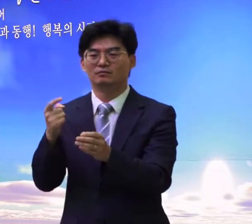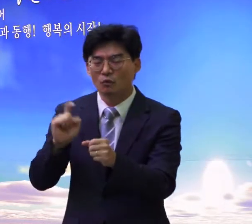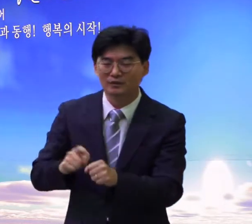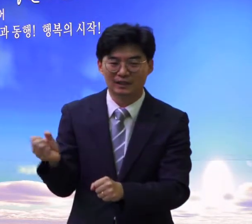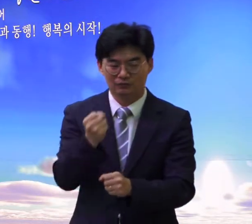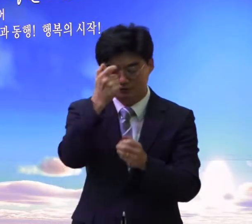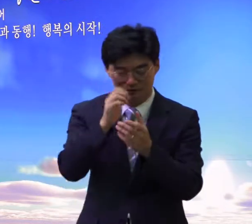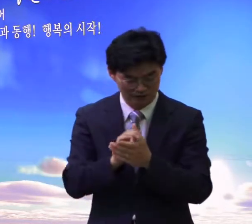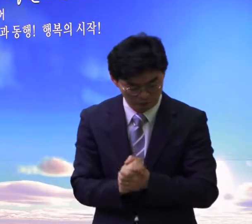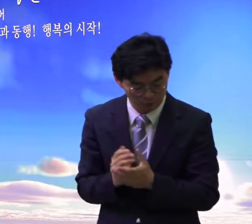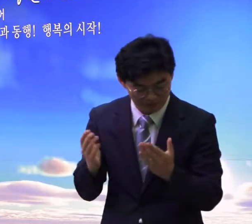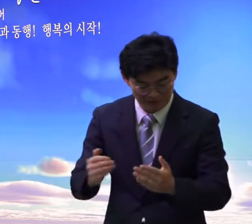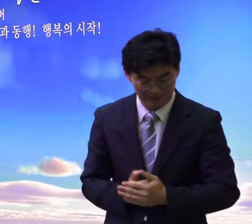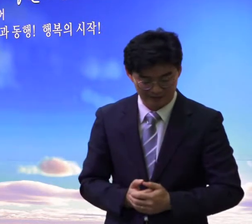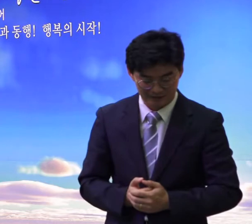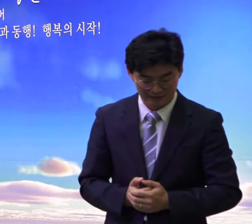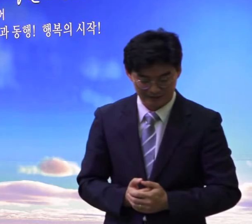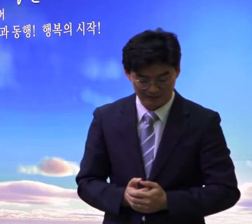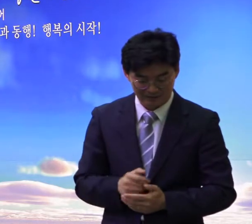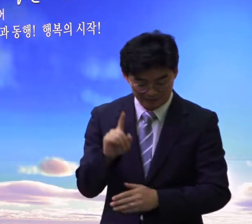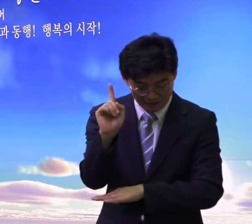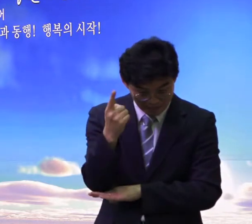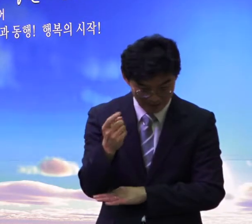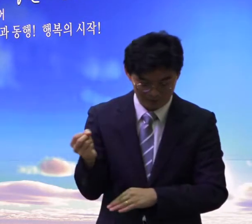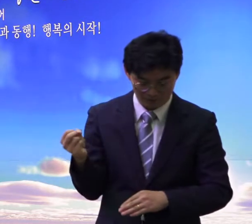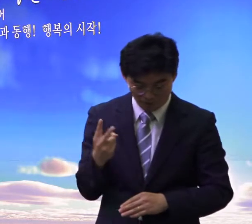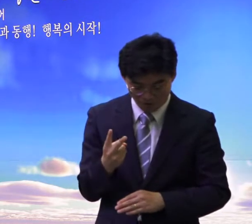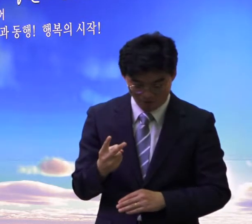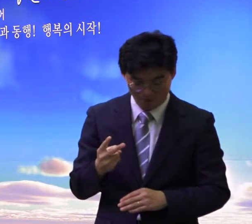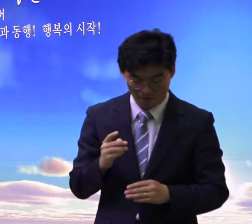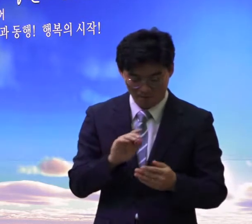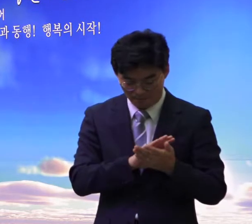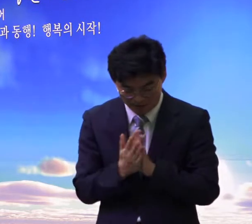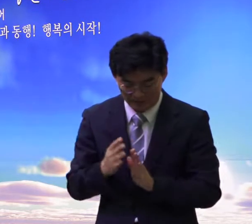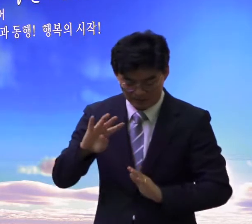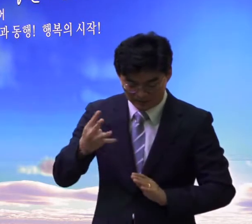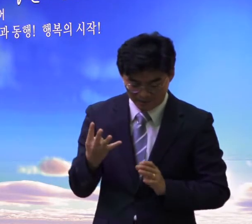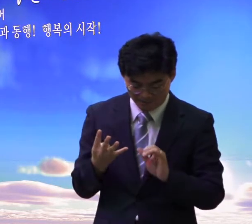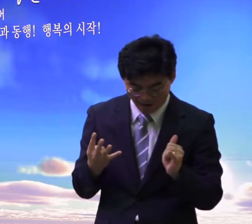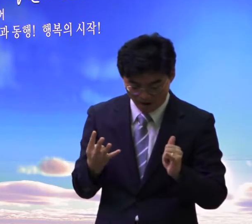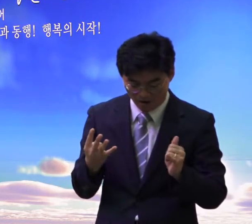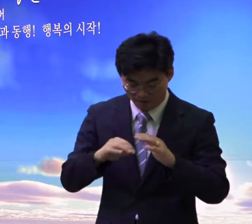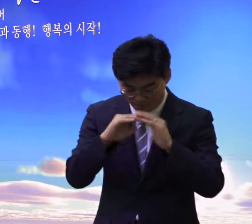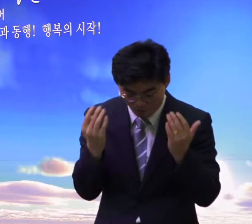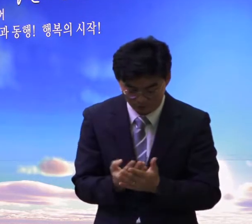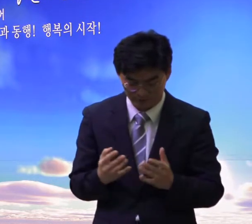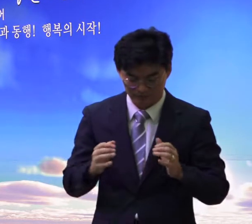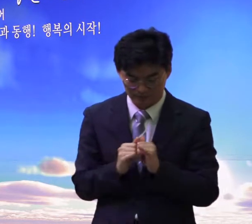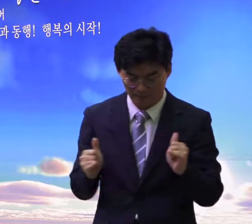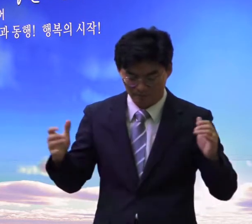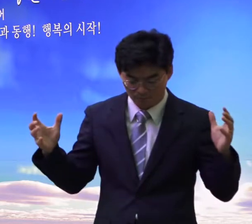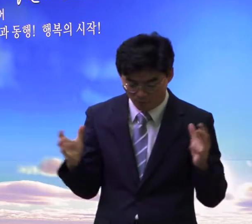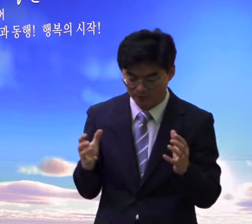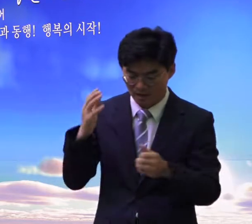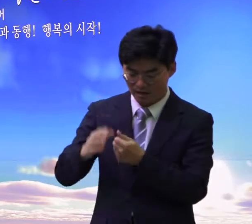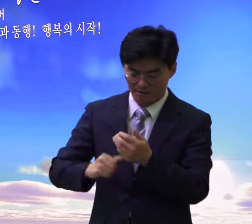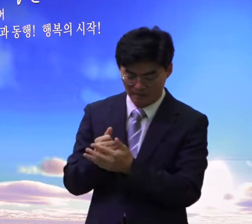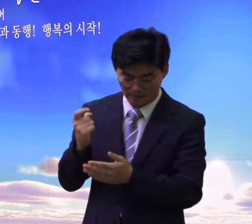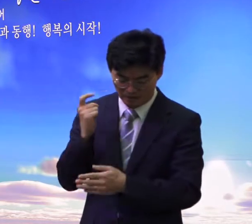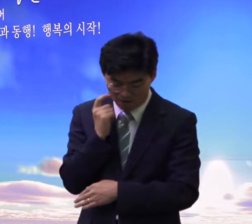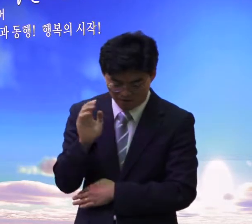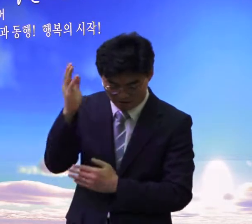있었던 400여 명의 사람들, 환난당하고 미치고 또 마음에 원통함이